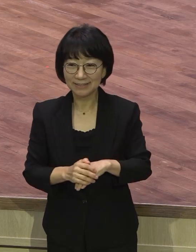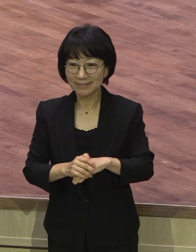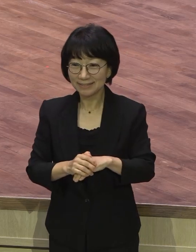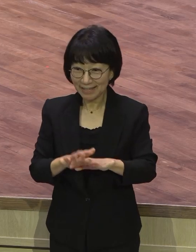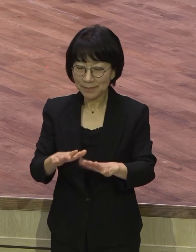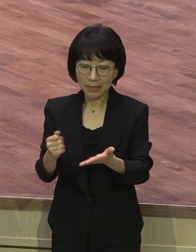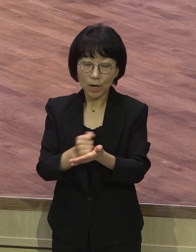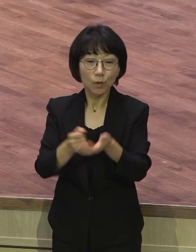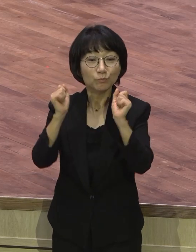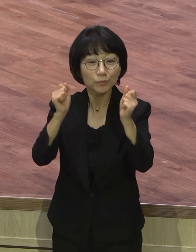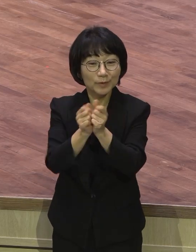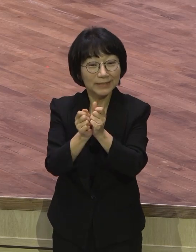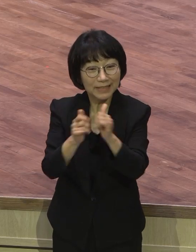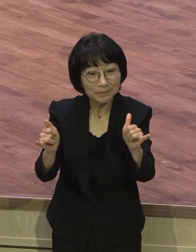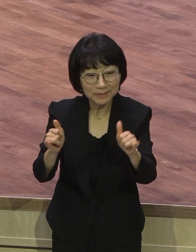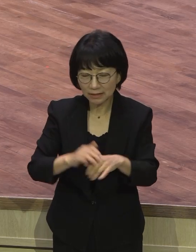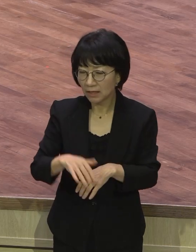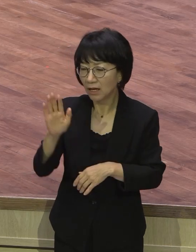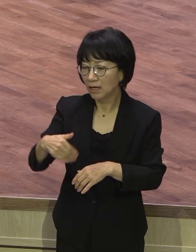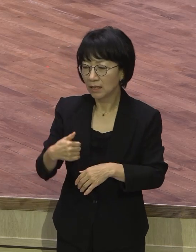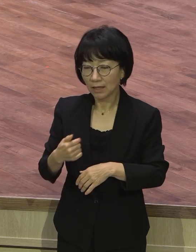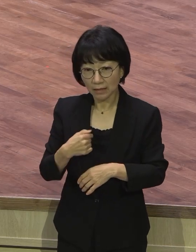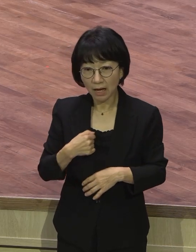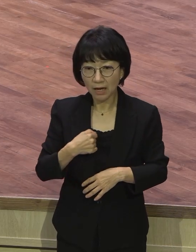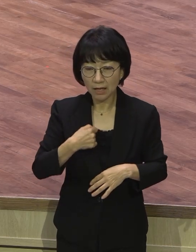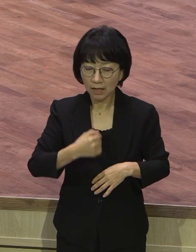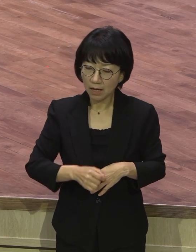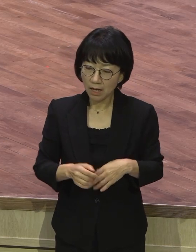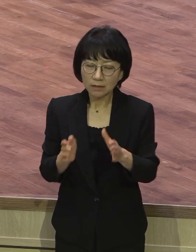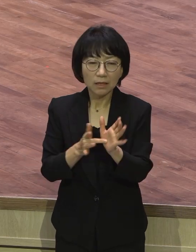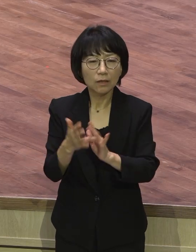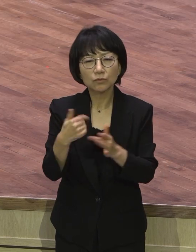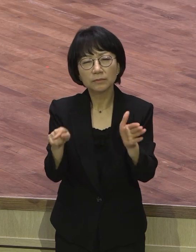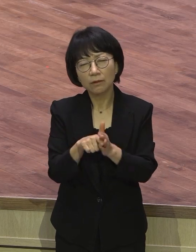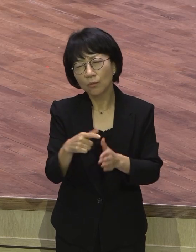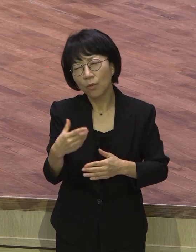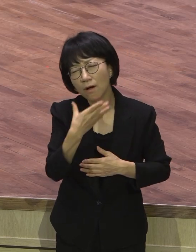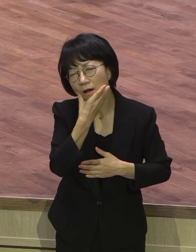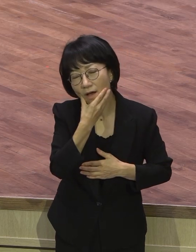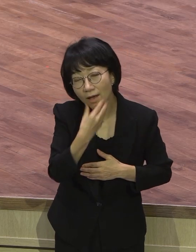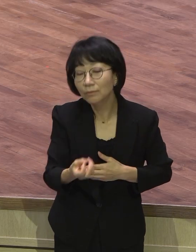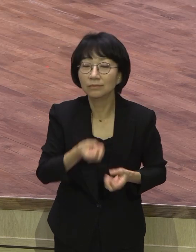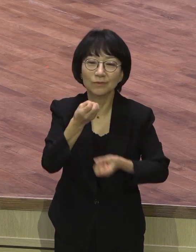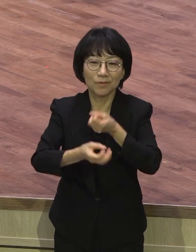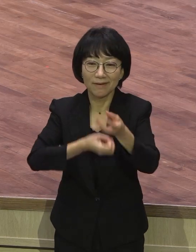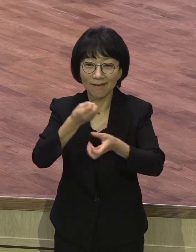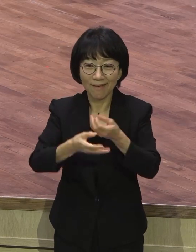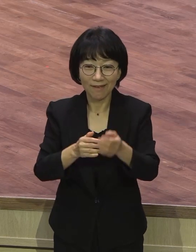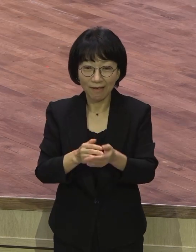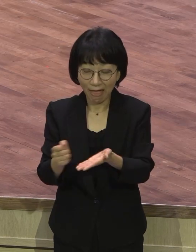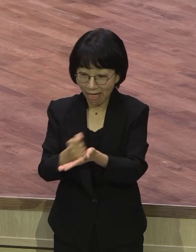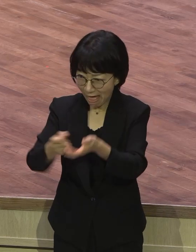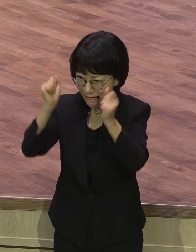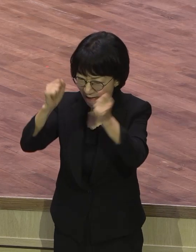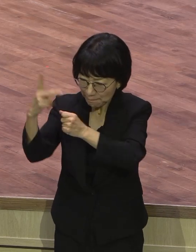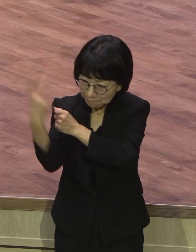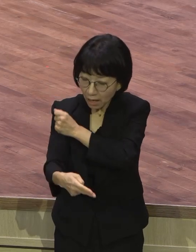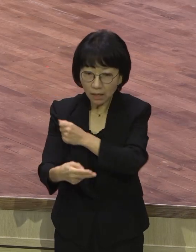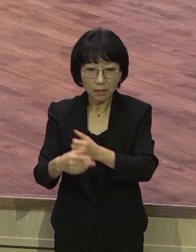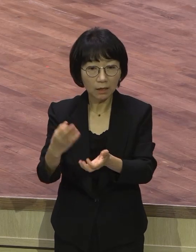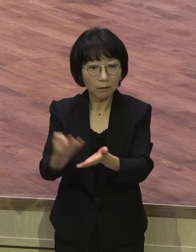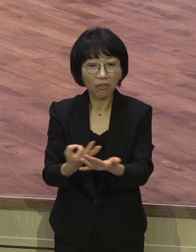날라가고 없지만 수입도 없지만 예수 믿는 건 너무 행복하다. 무속인 돌아와서 하는 거예요. 수입도